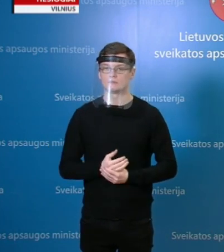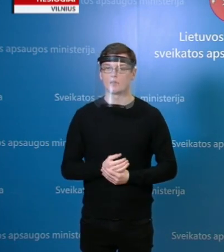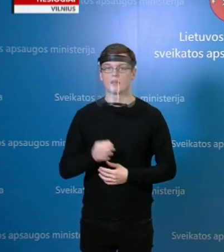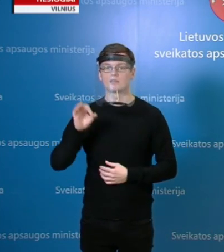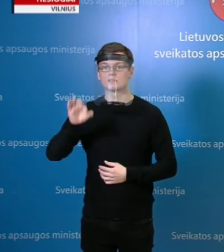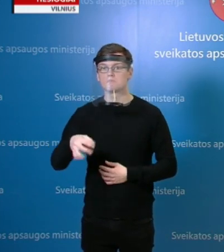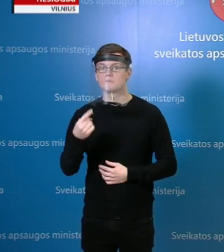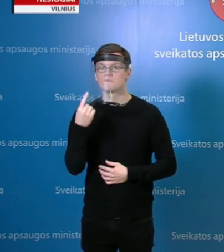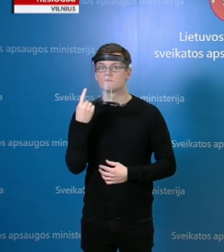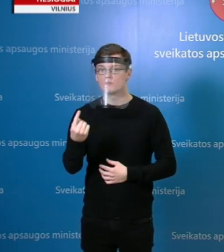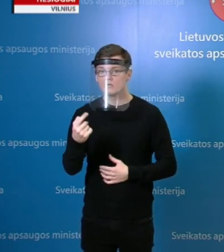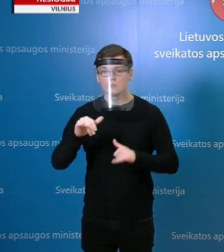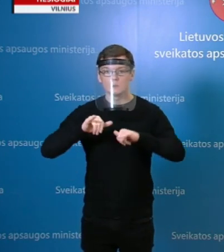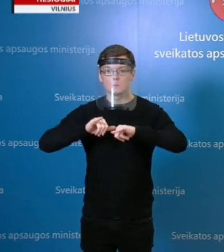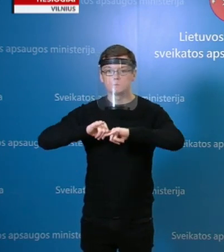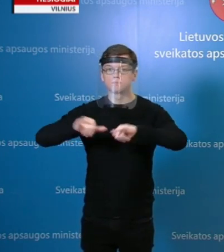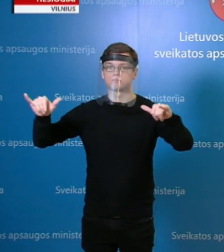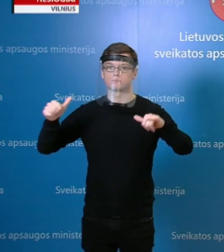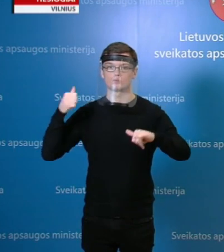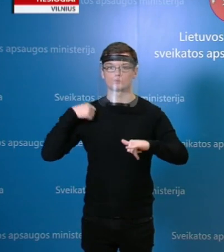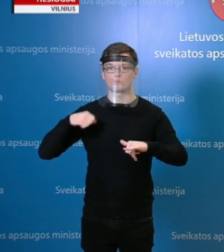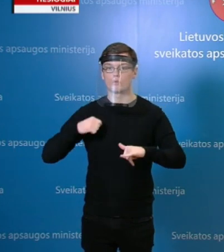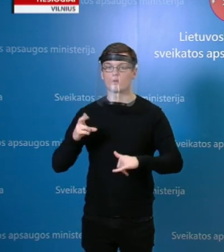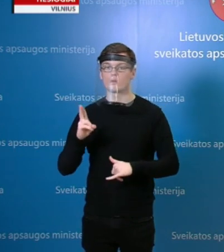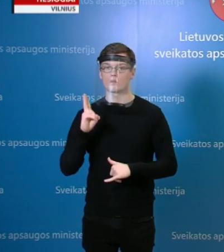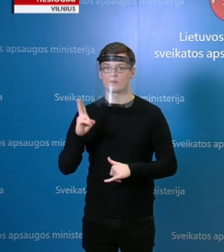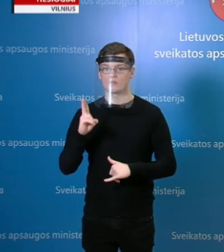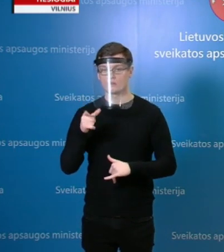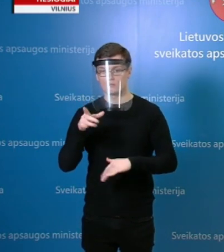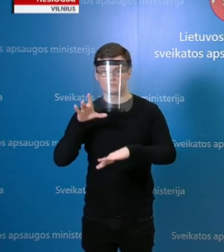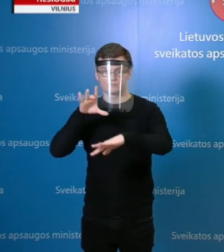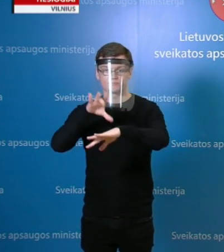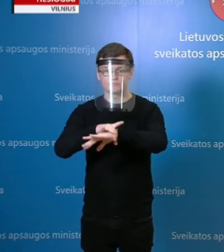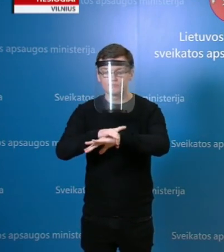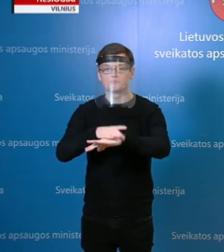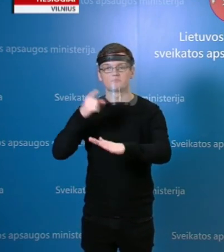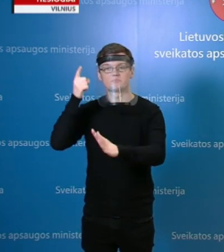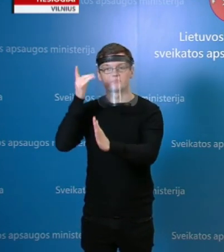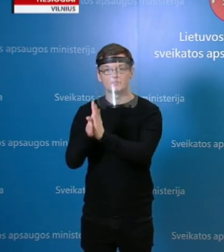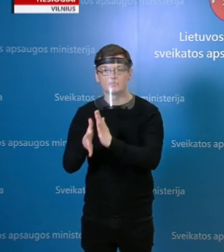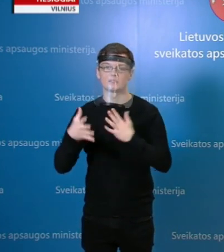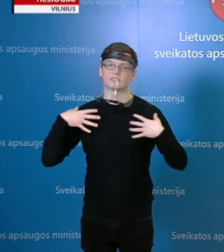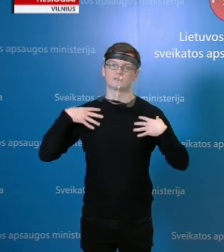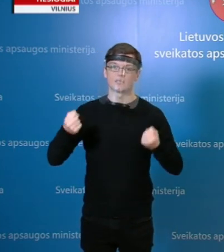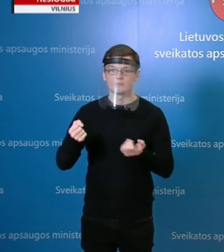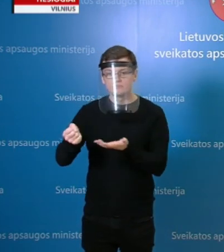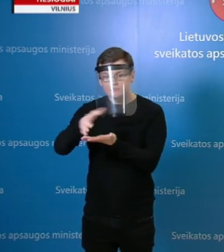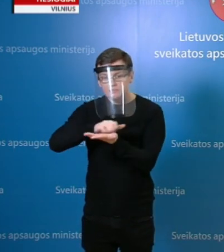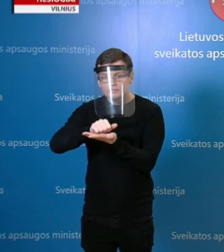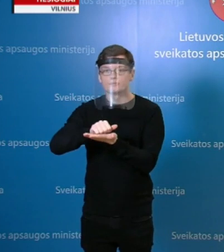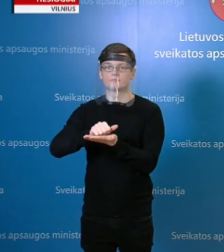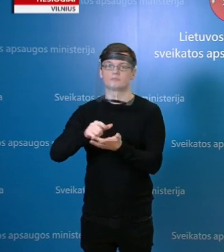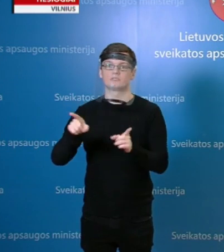kad augs asmenų, kuriem yra nustatomi tam tikri psichikos sveikatos sutrikimai arba